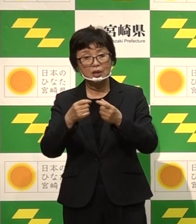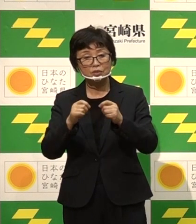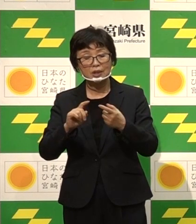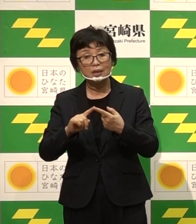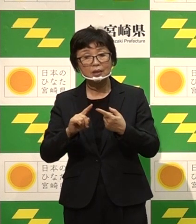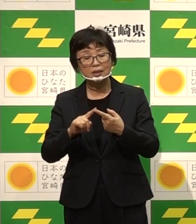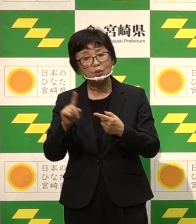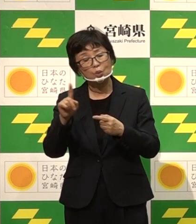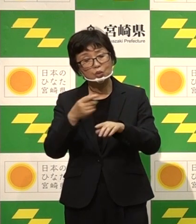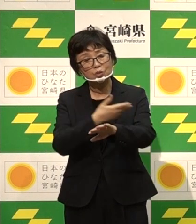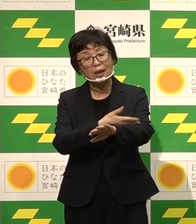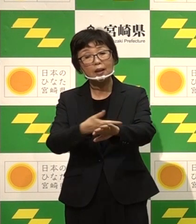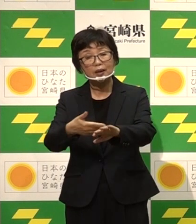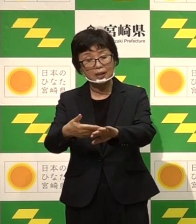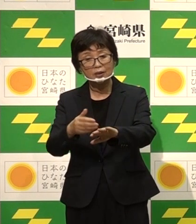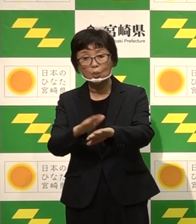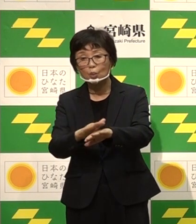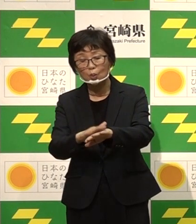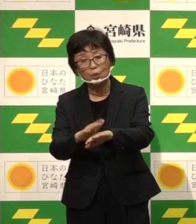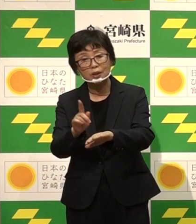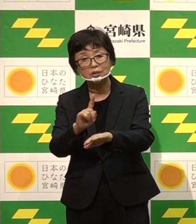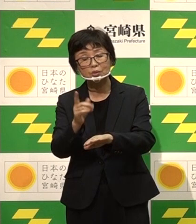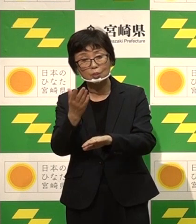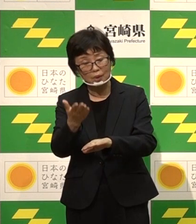どういうふうにどういうやり方で